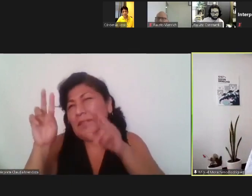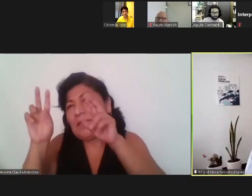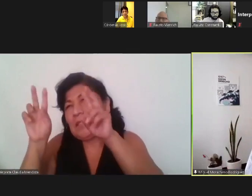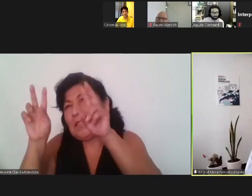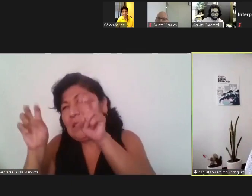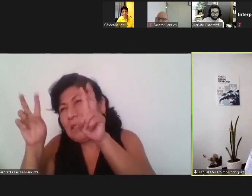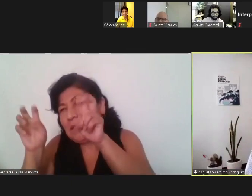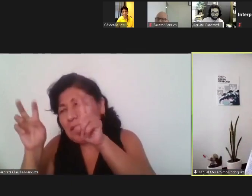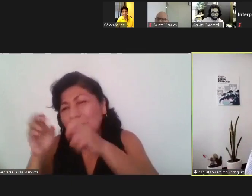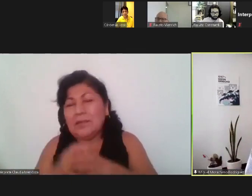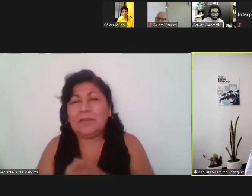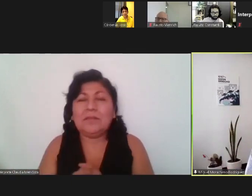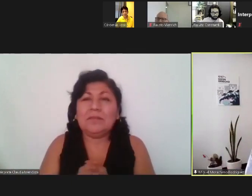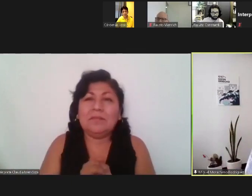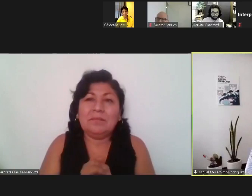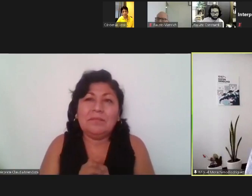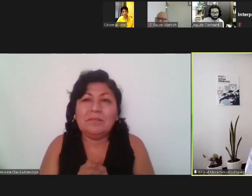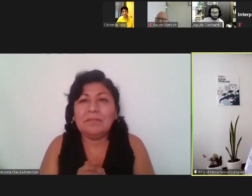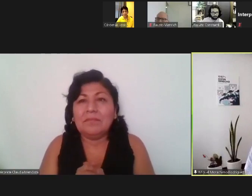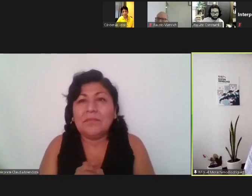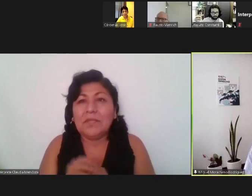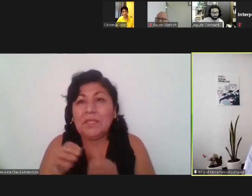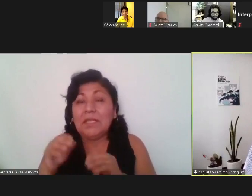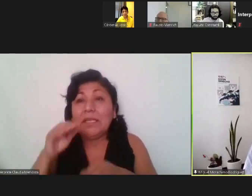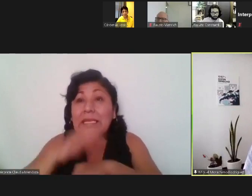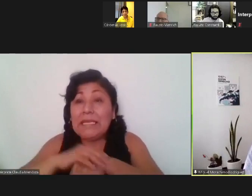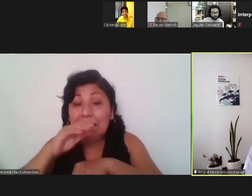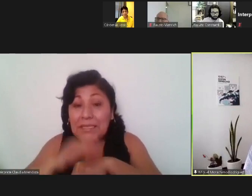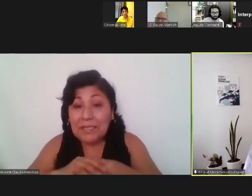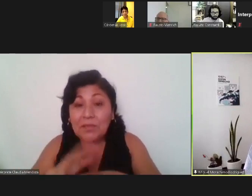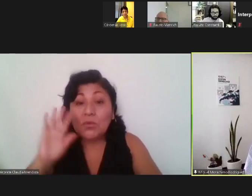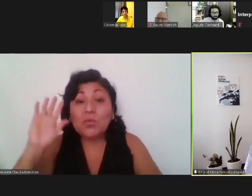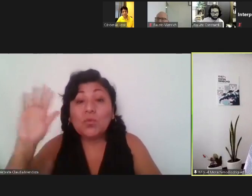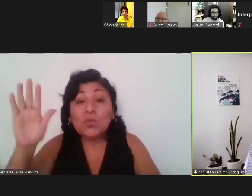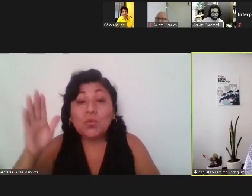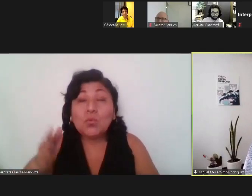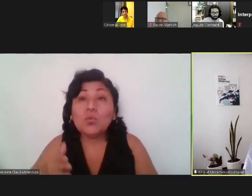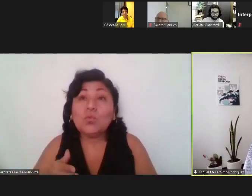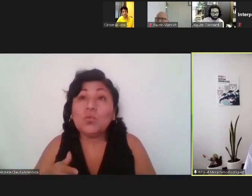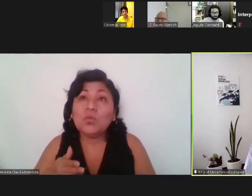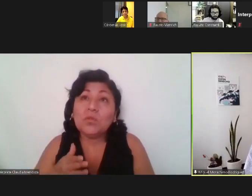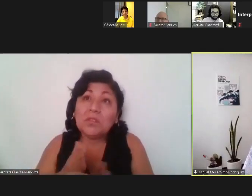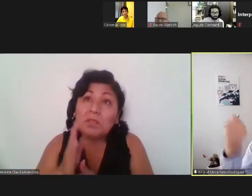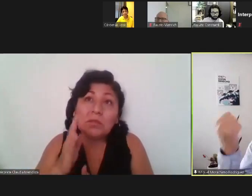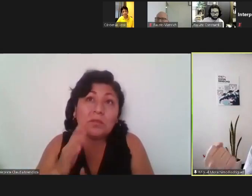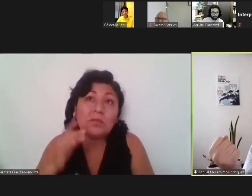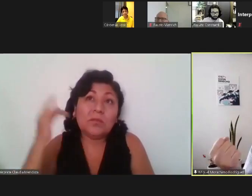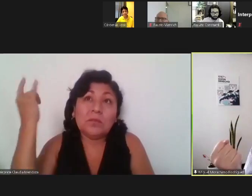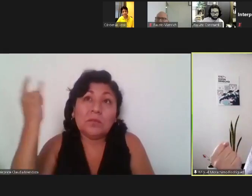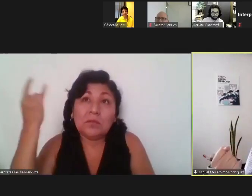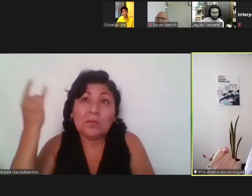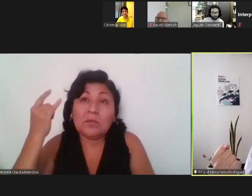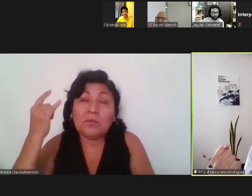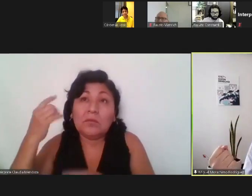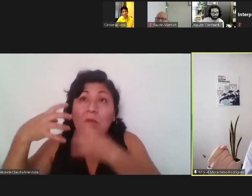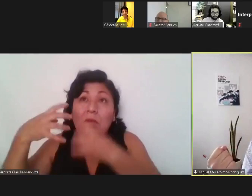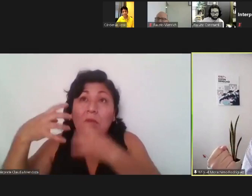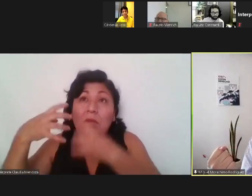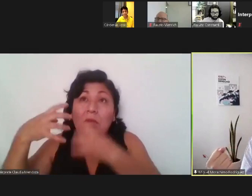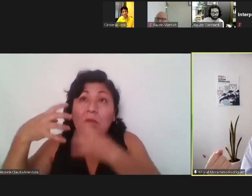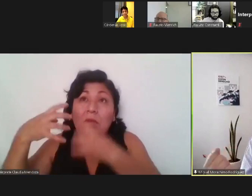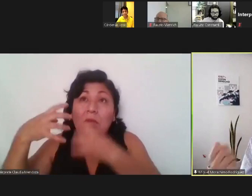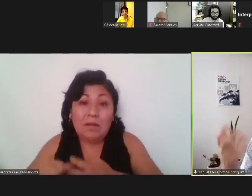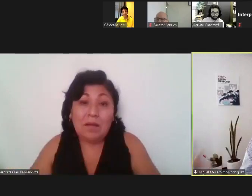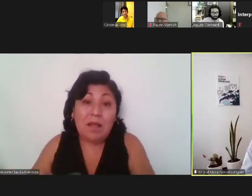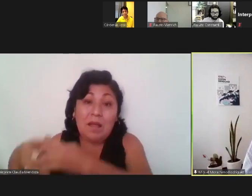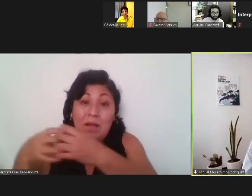es un eslogan que tiene que ver con el hecho de que en inglés el sistema de derechos de autor se llama copyright, como derecho en inglés, entonces left